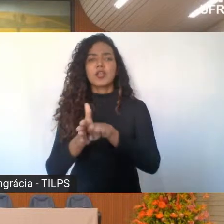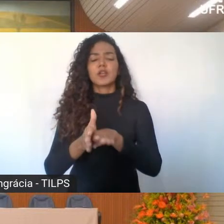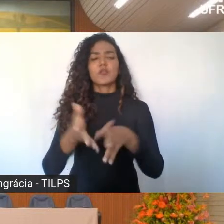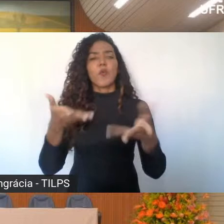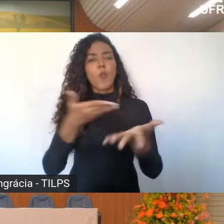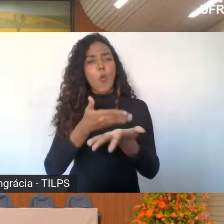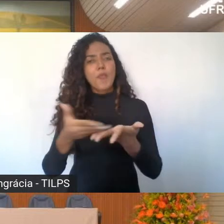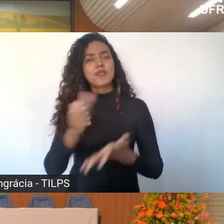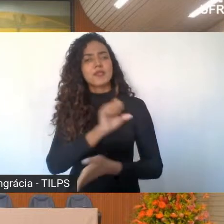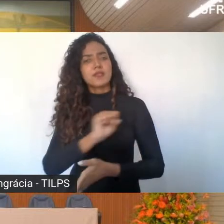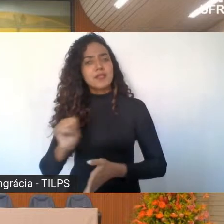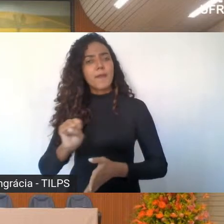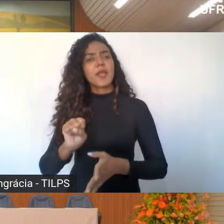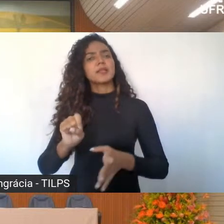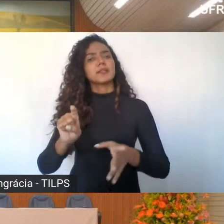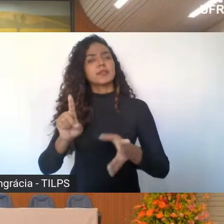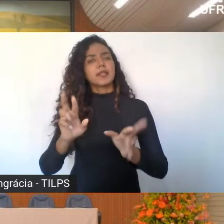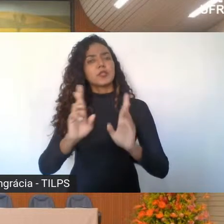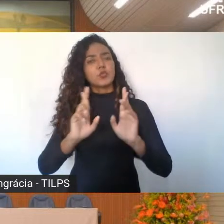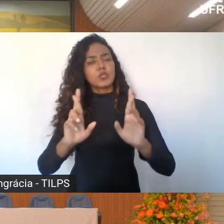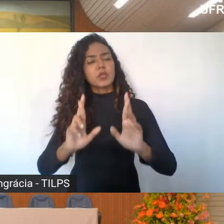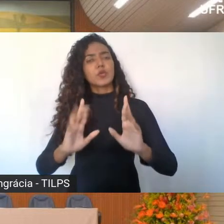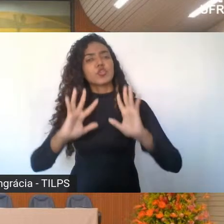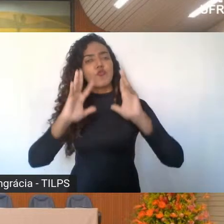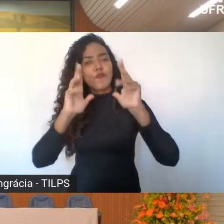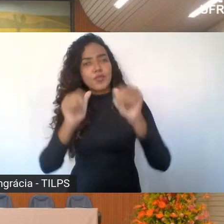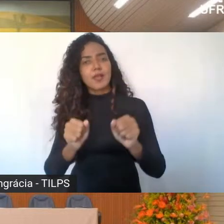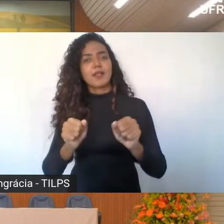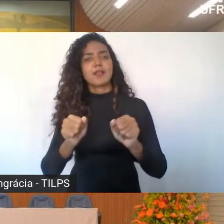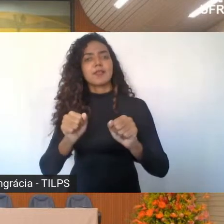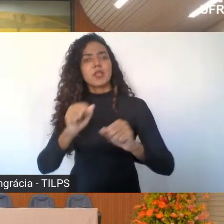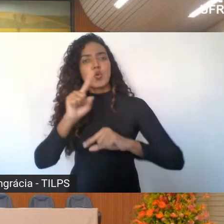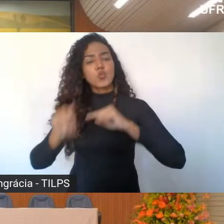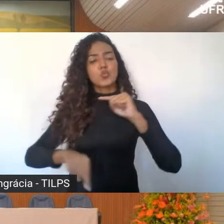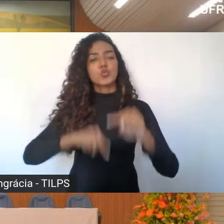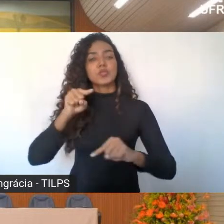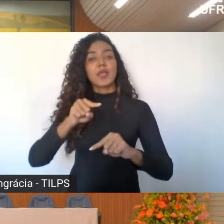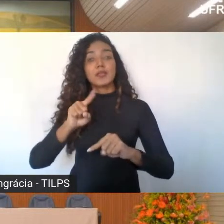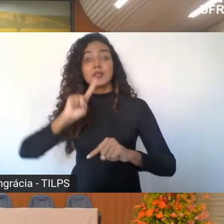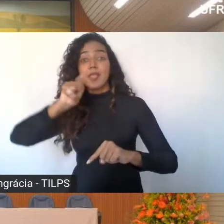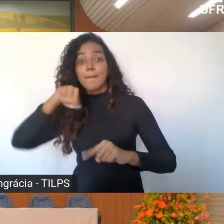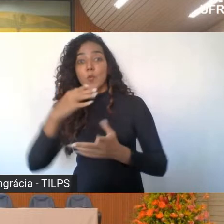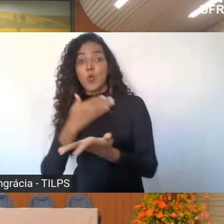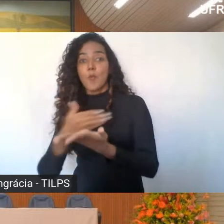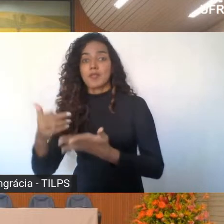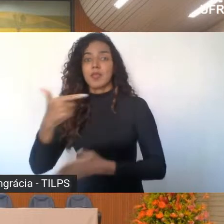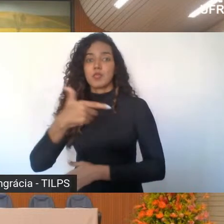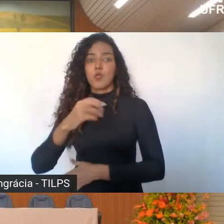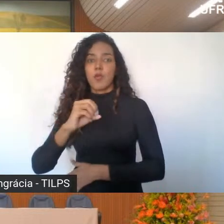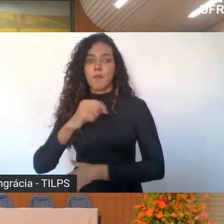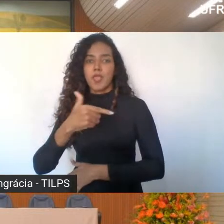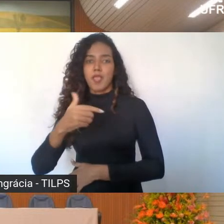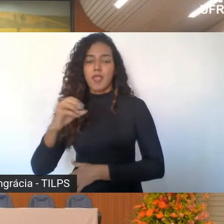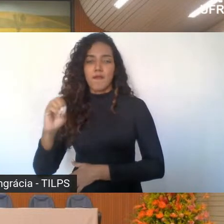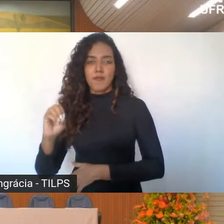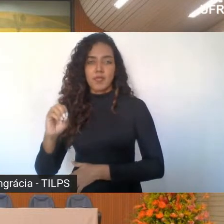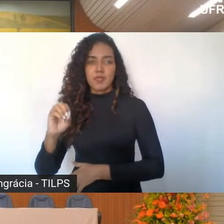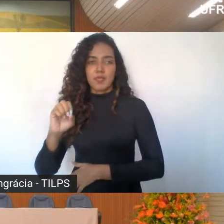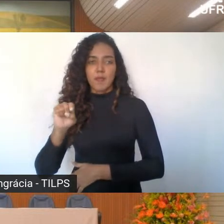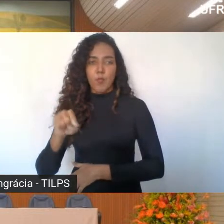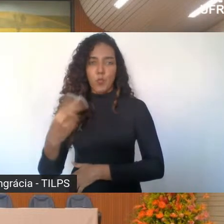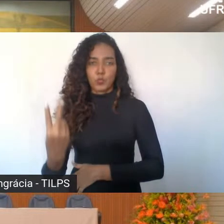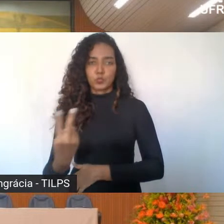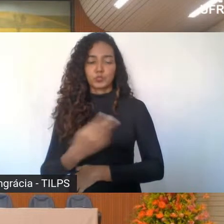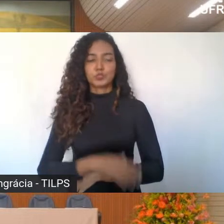louvor, para dar início a 2020.2. Nesse sentido, eu gostaria de finalizar as minhas palavras na nossa tarde